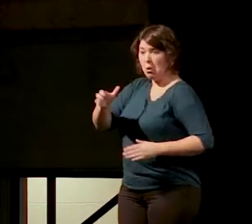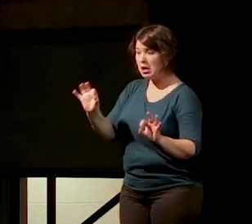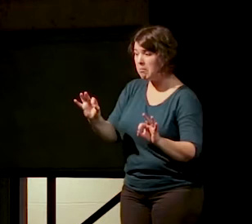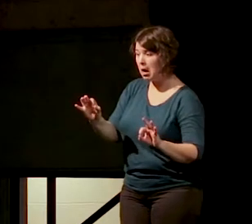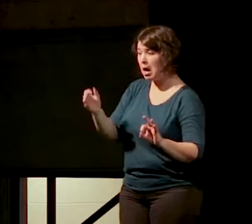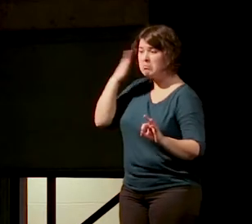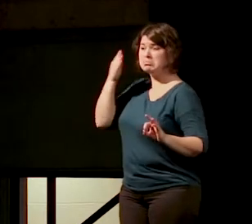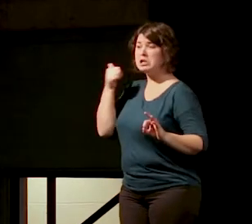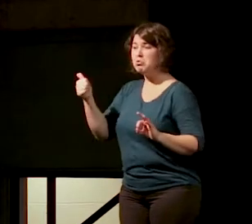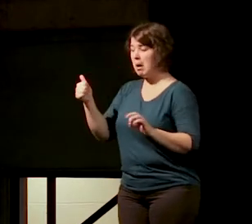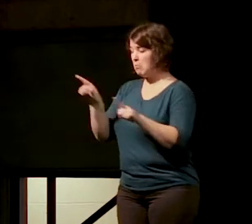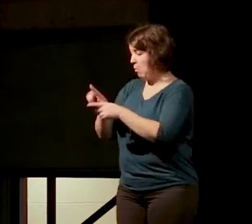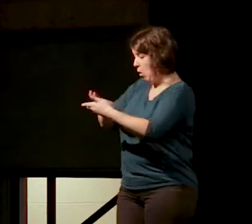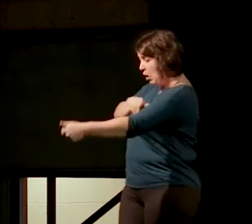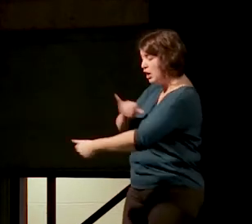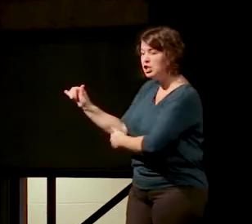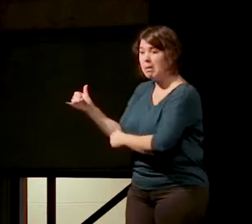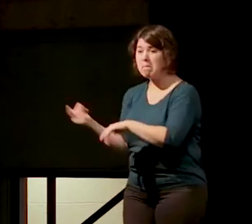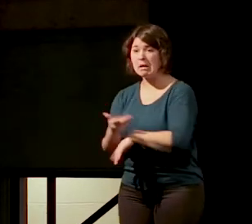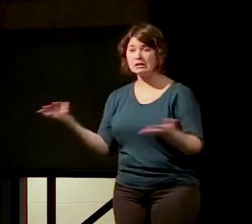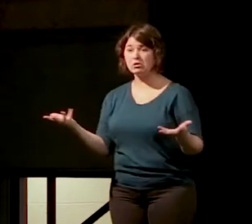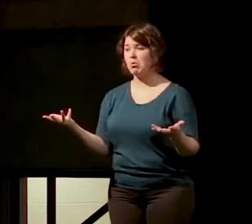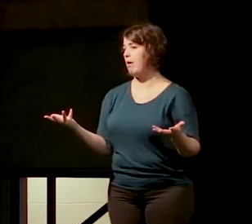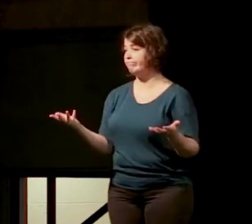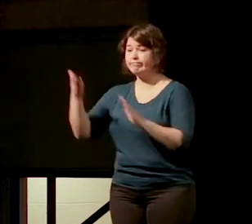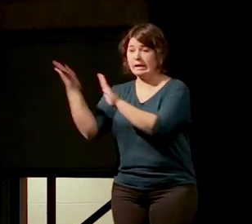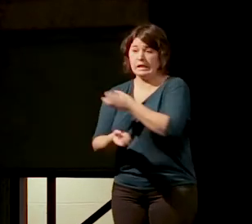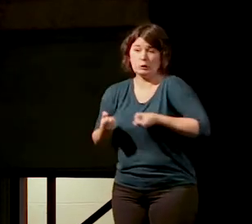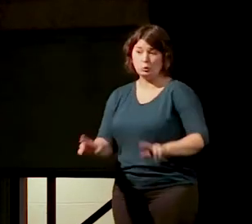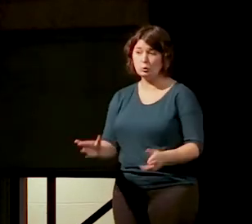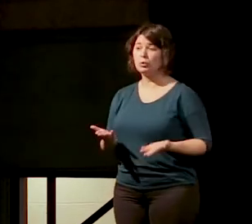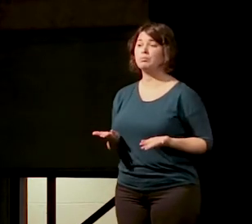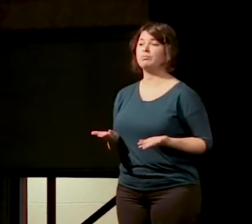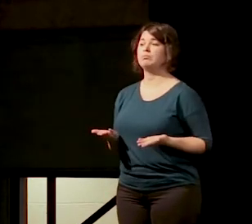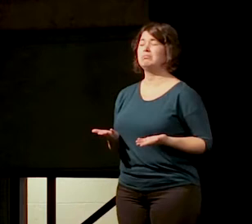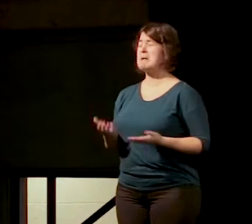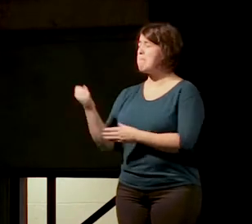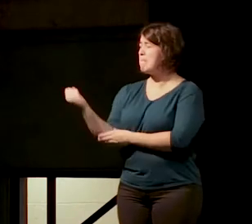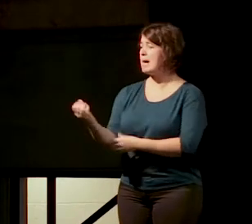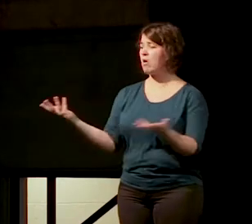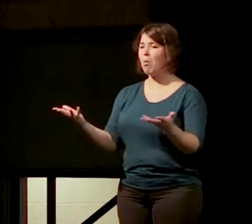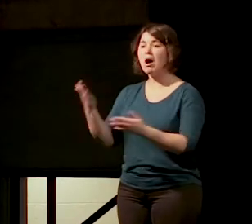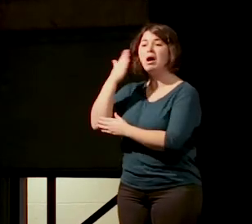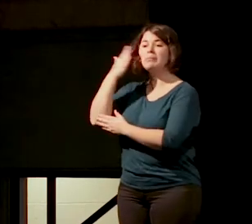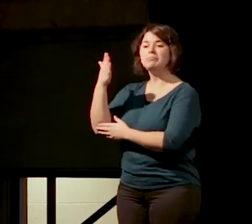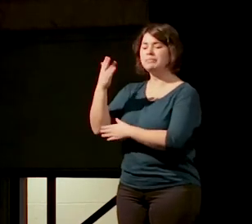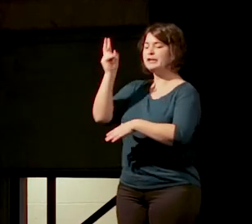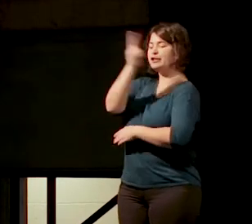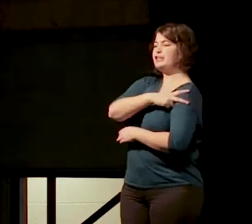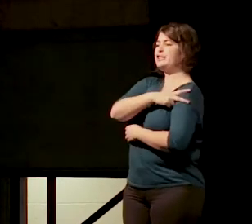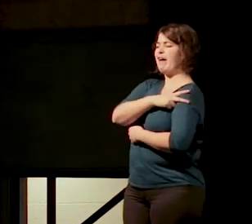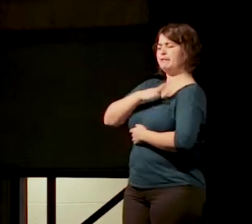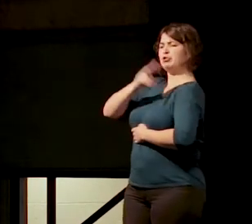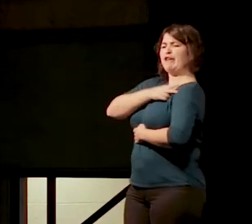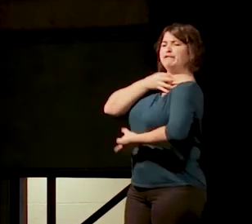s'il ne passe jamais le ballon, que se passe-t-il ? Eh bien, c'est l'échec assuré. Pire, si le chef rappelle constamment